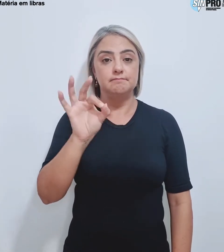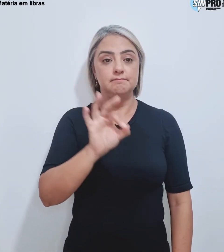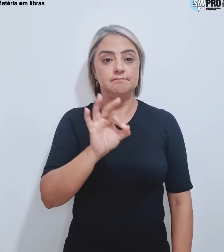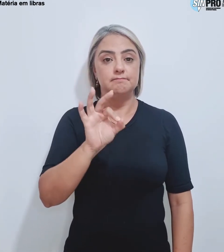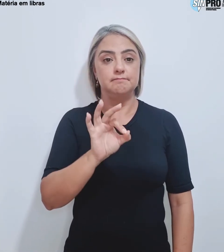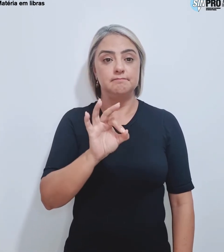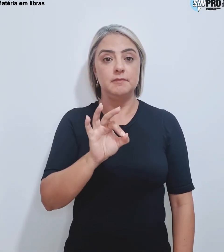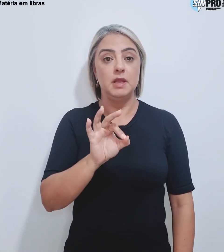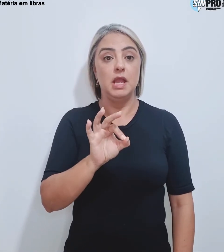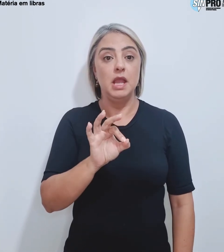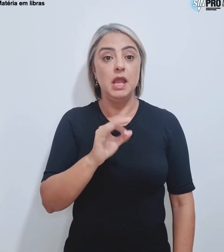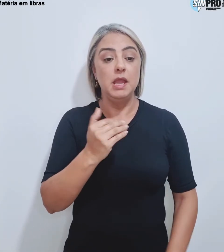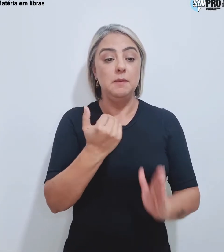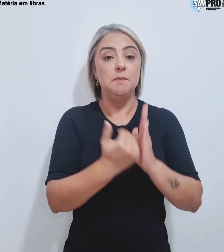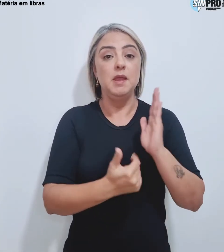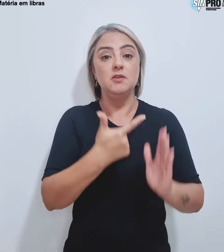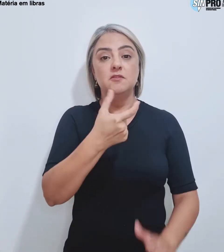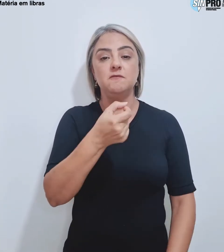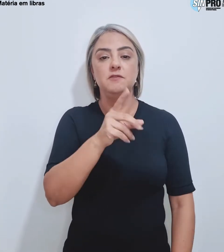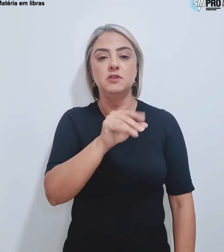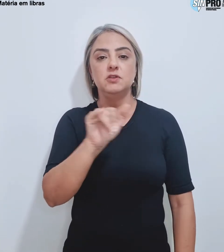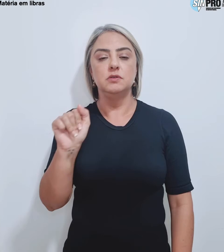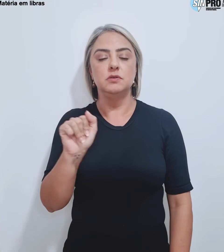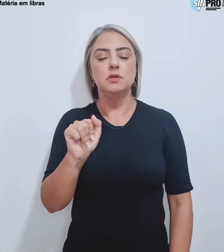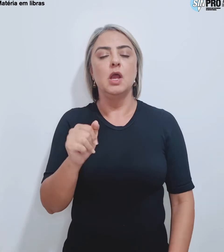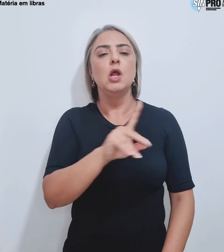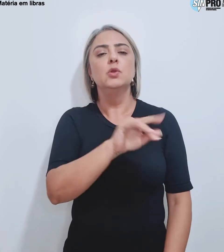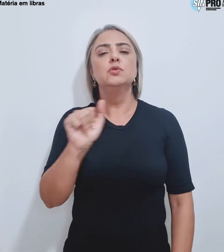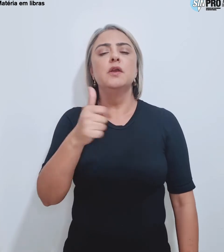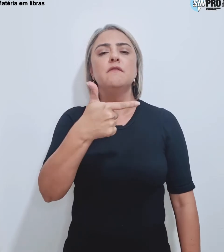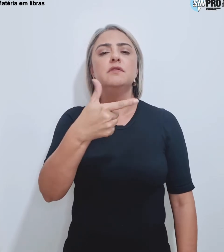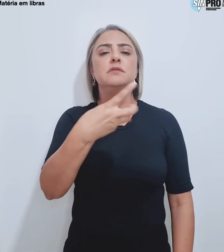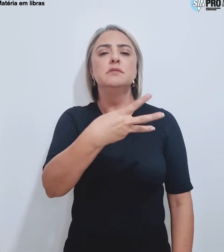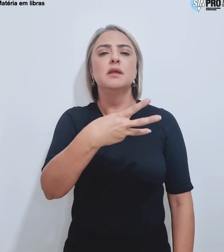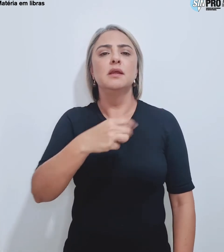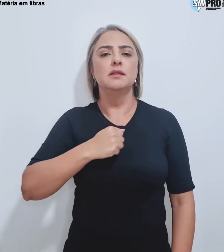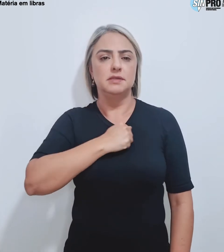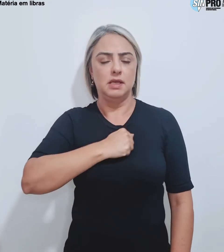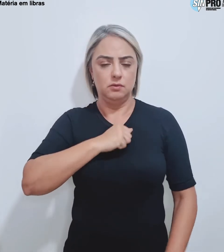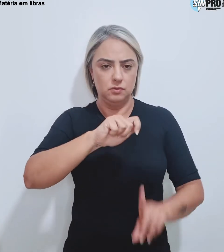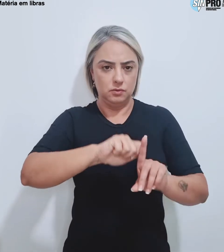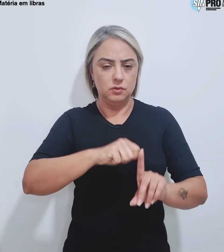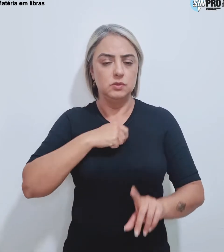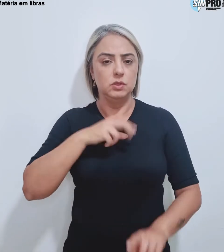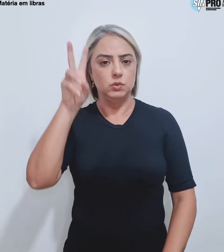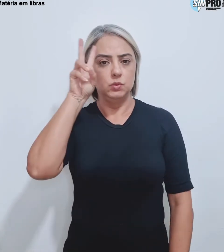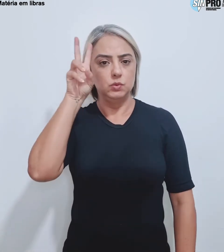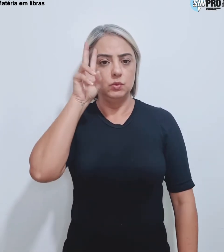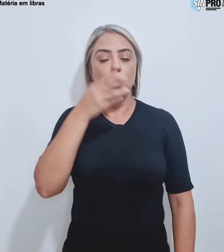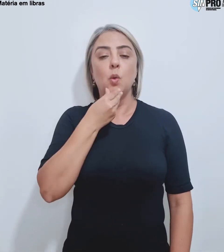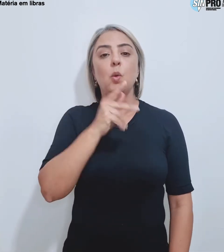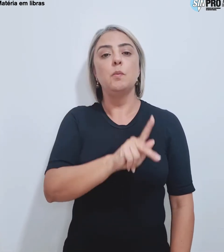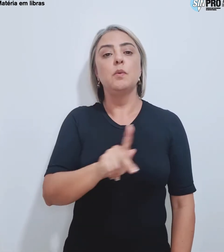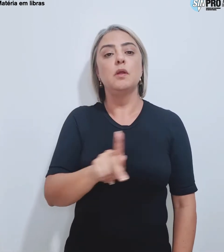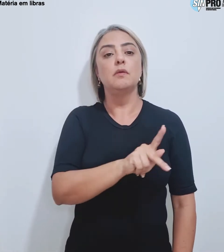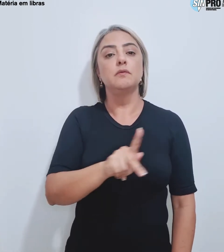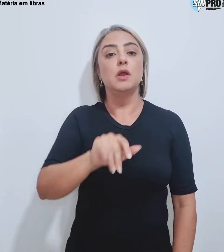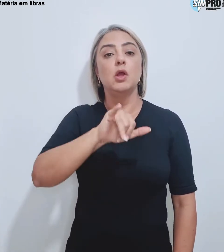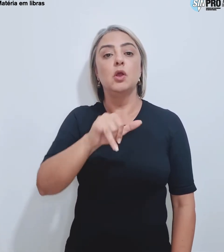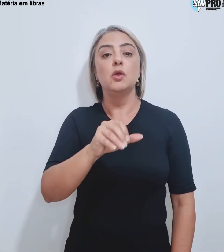335% em menos de 20 dias. No dia 23 de agosto, uma segunda-feira, o professor